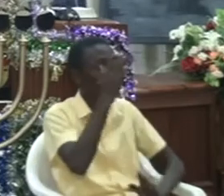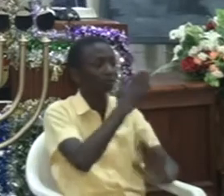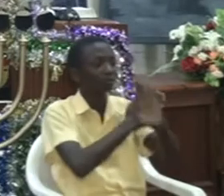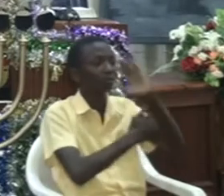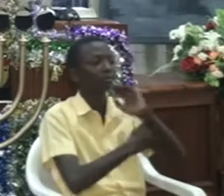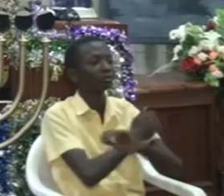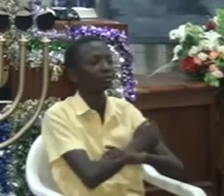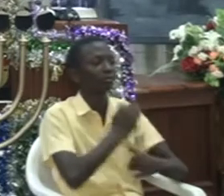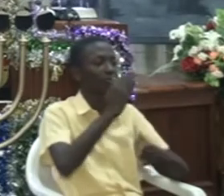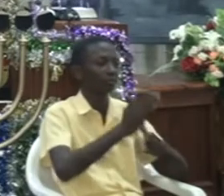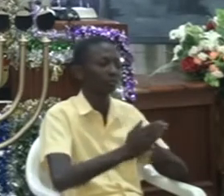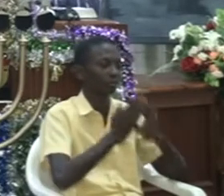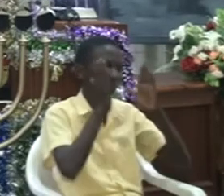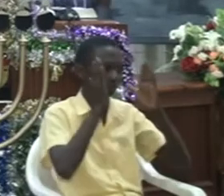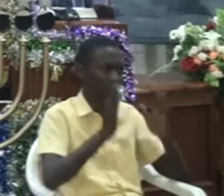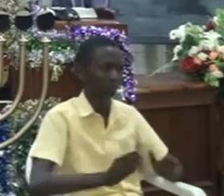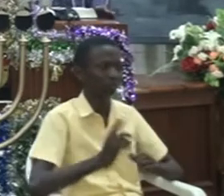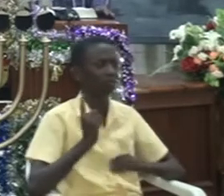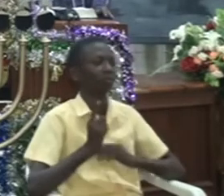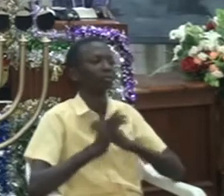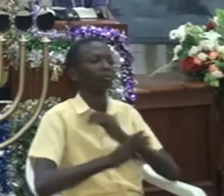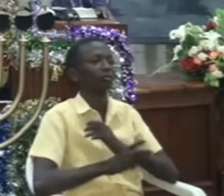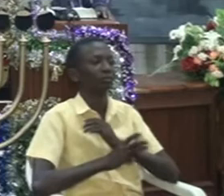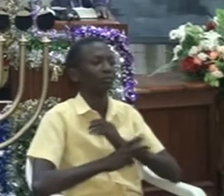ni kazi ya Mungu ye peke na muamini.